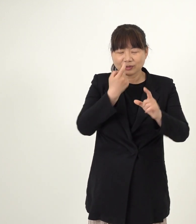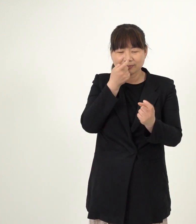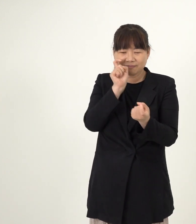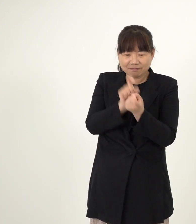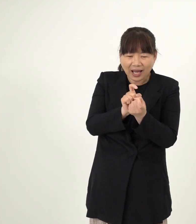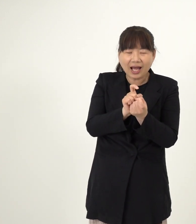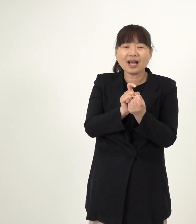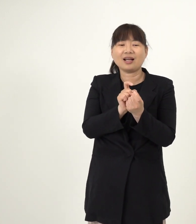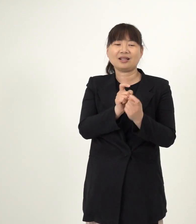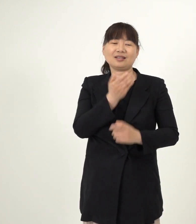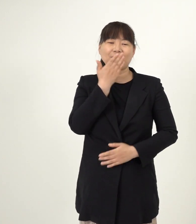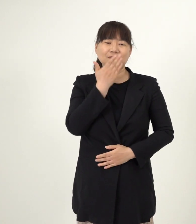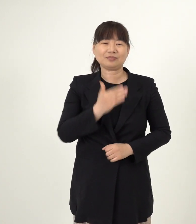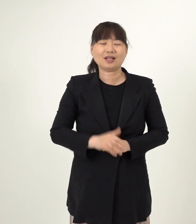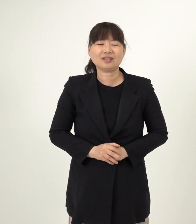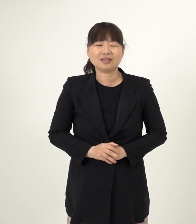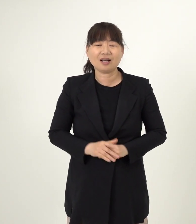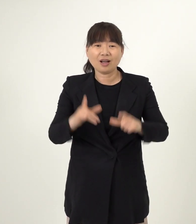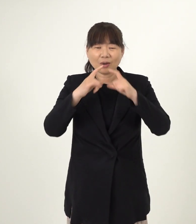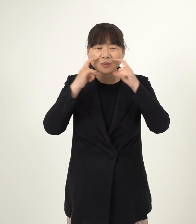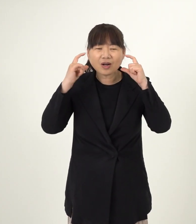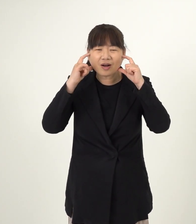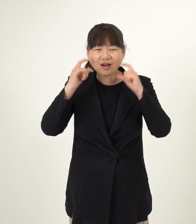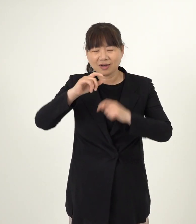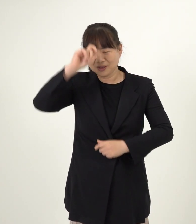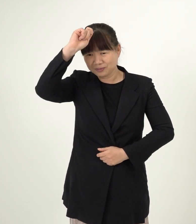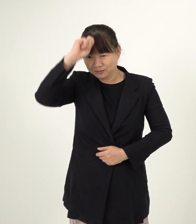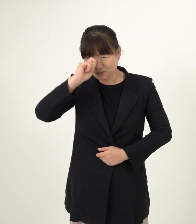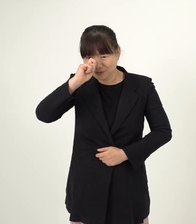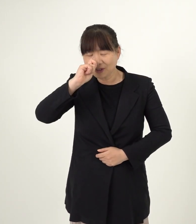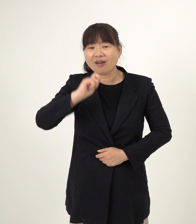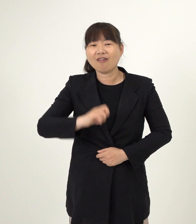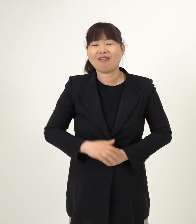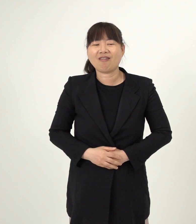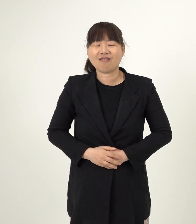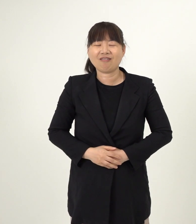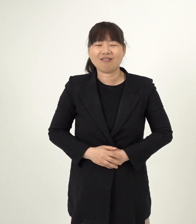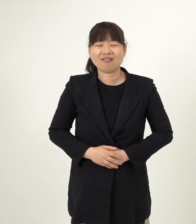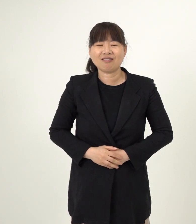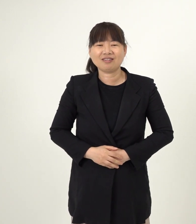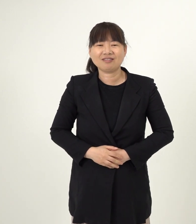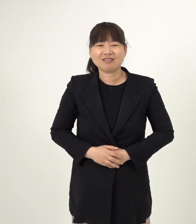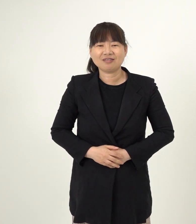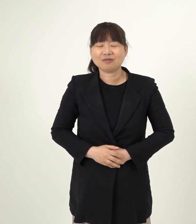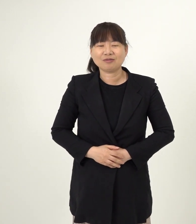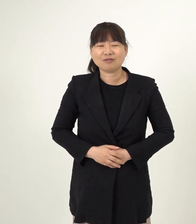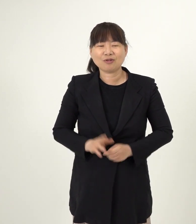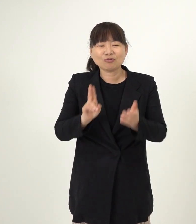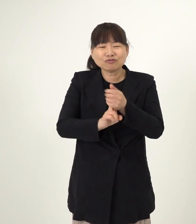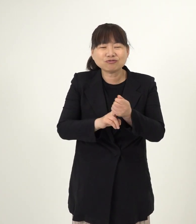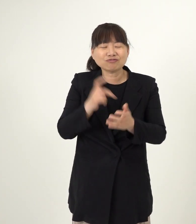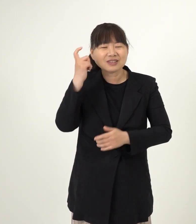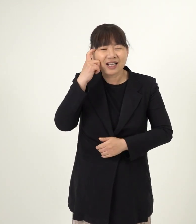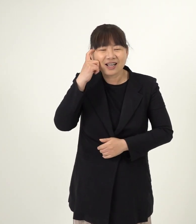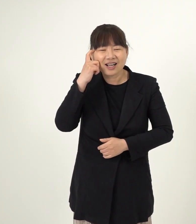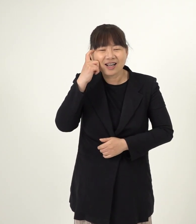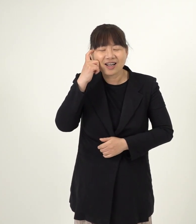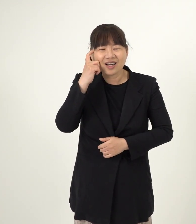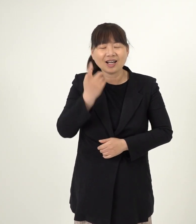예. 요즘은 마스크 쓰고 모자만 꾹 눌러 쓰면 깜쪽 같을 줄 알죠.